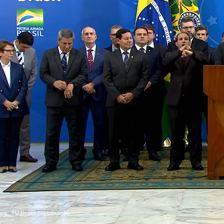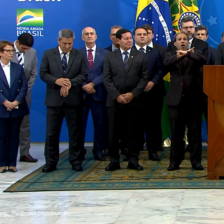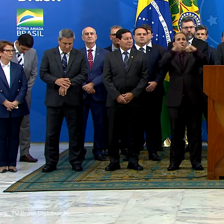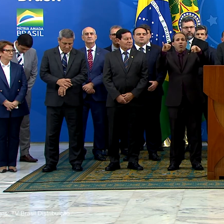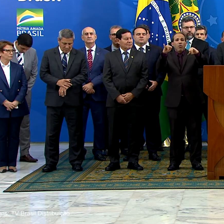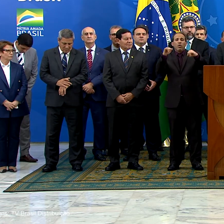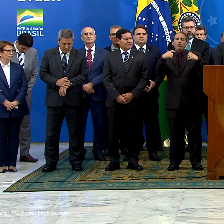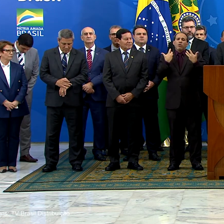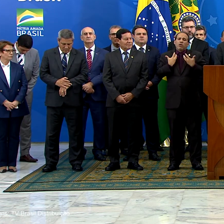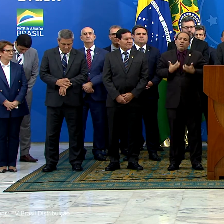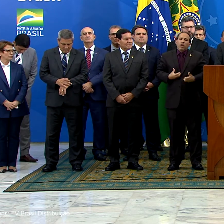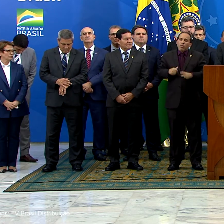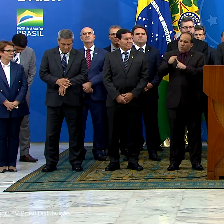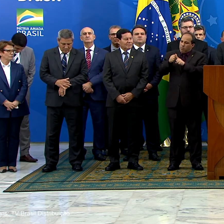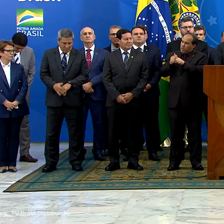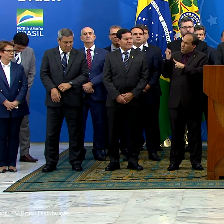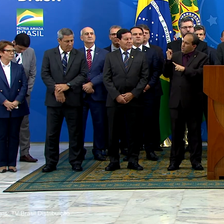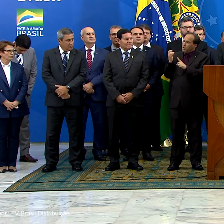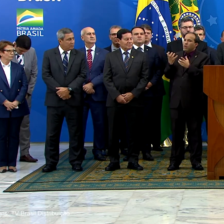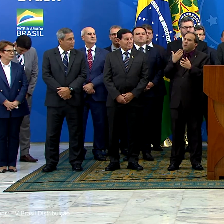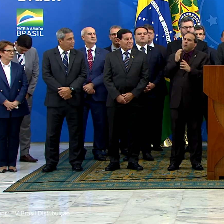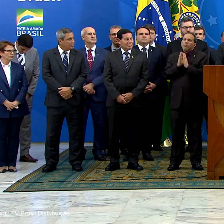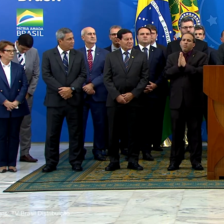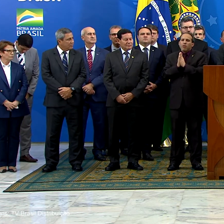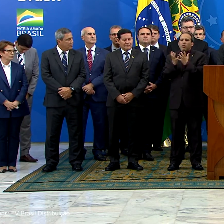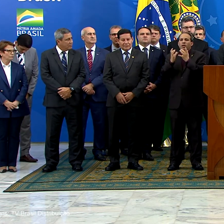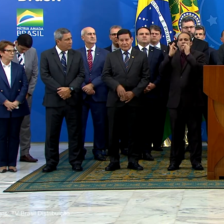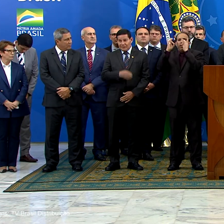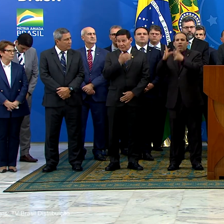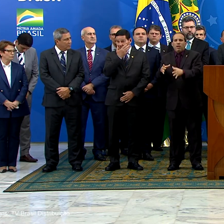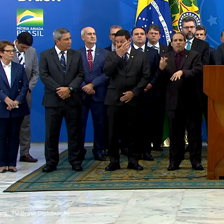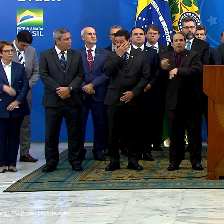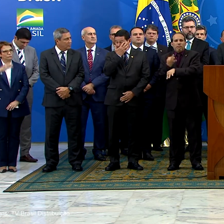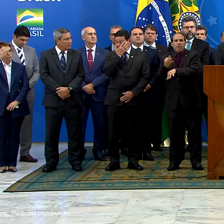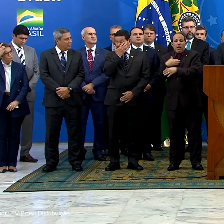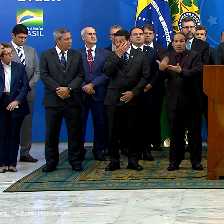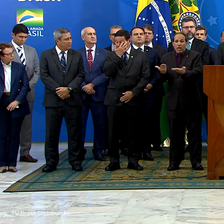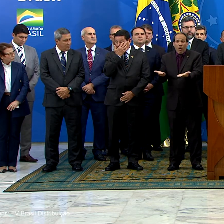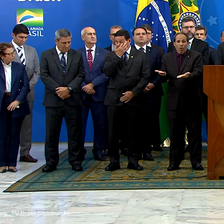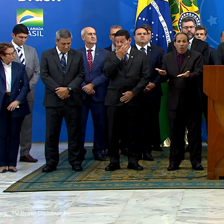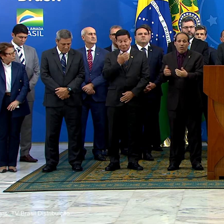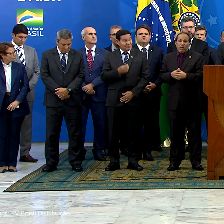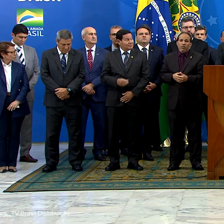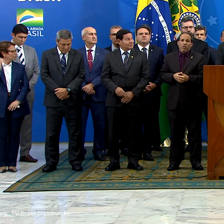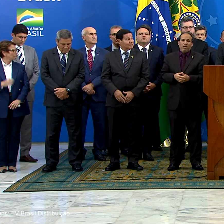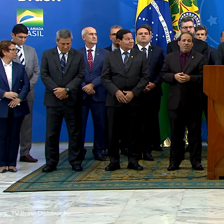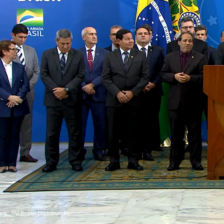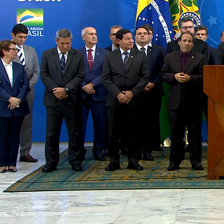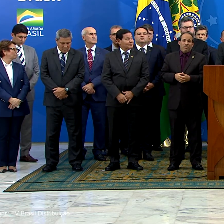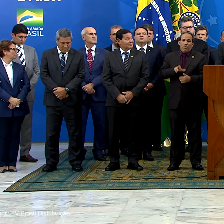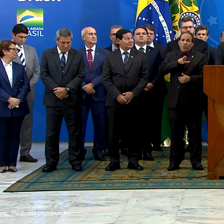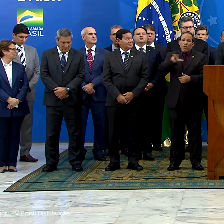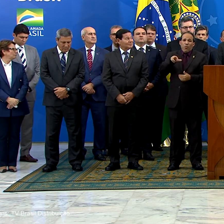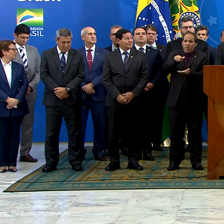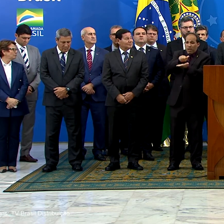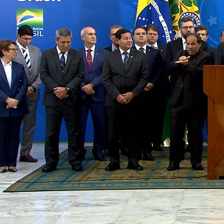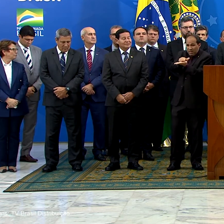cansado que desde janeiro que ia sair então não foi é uma demissão